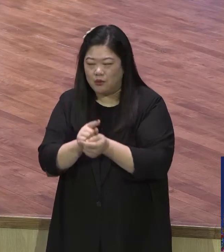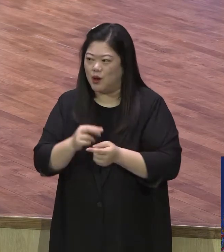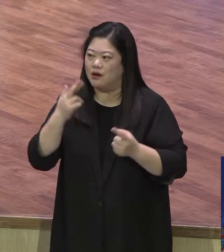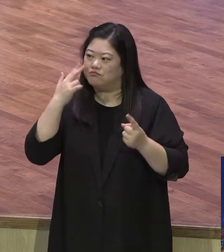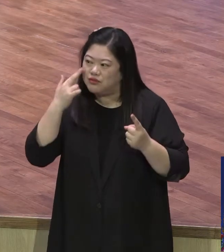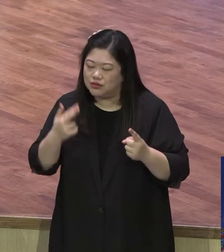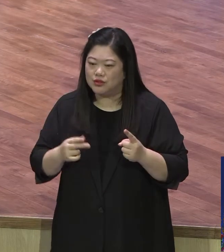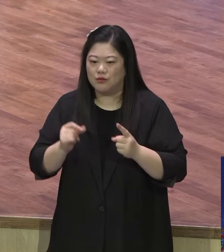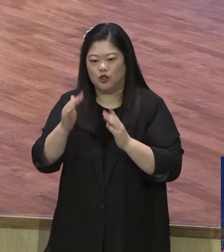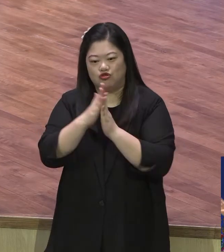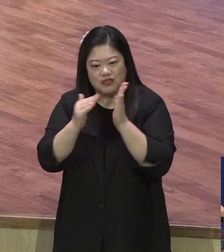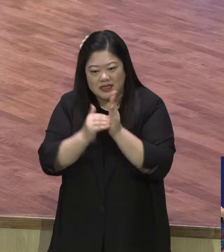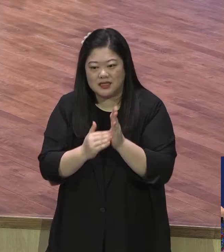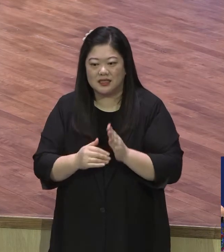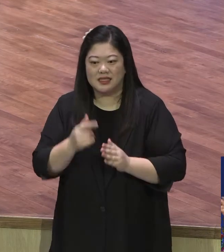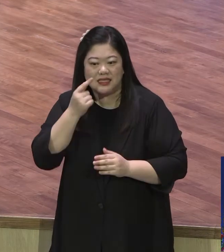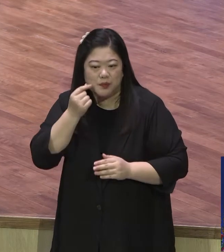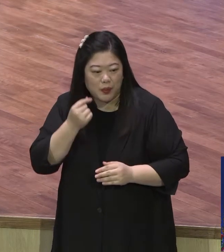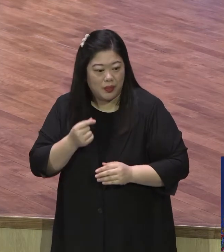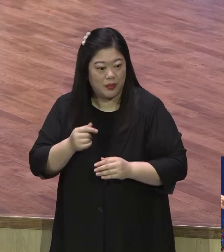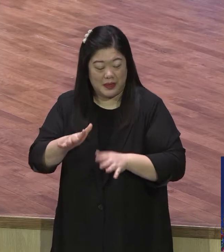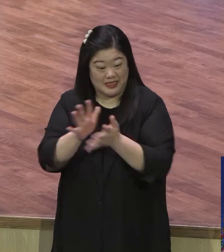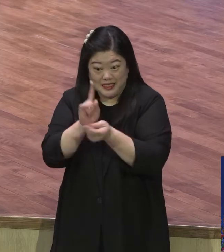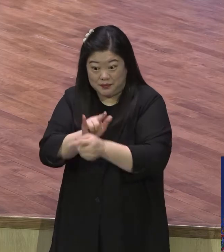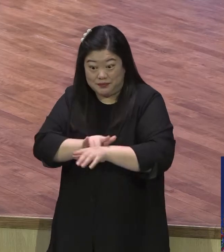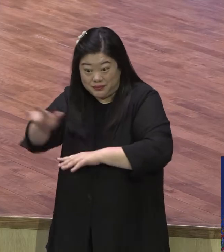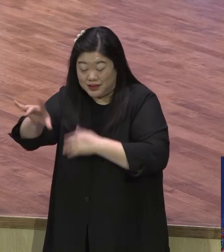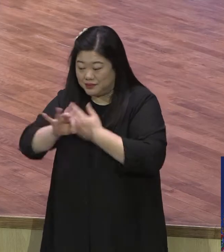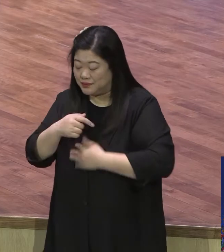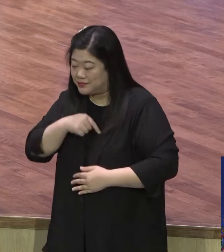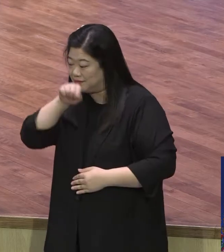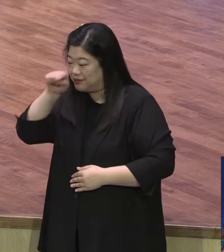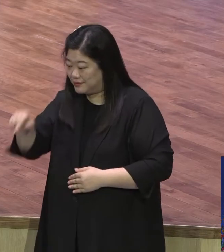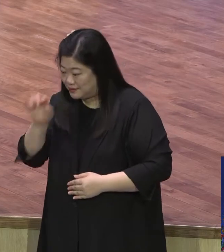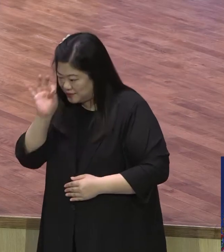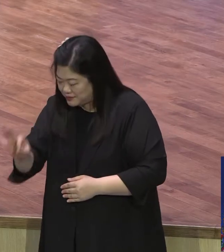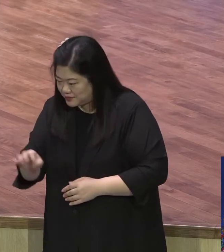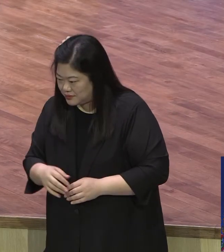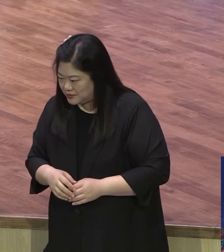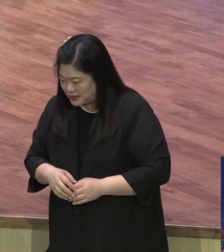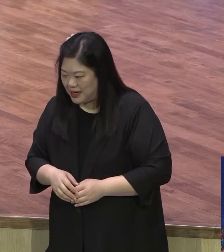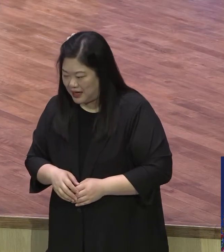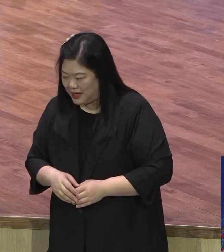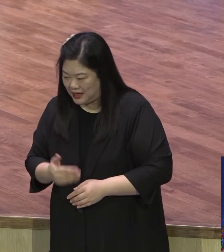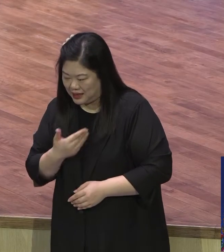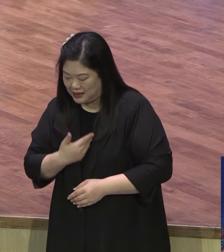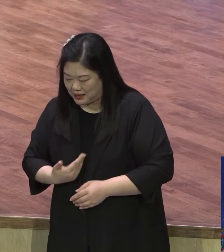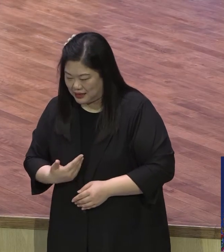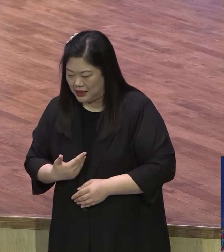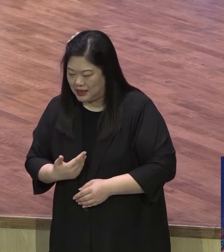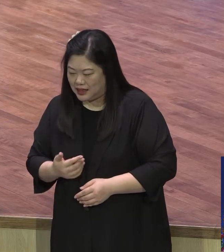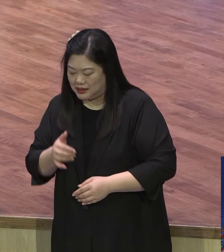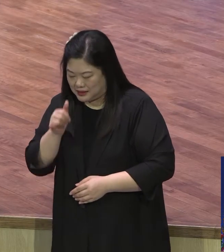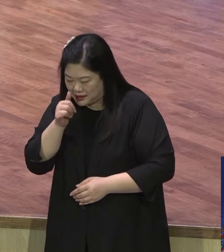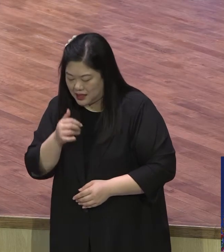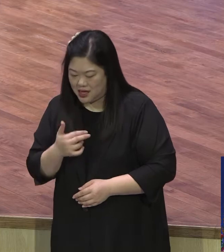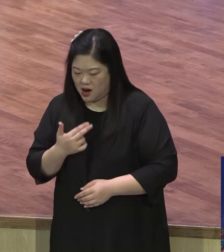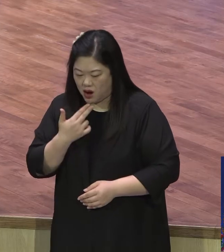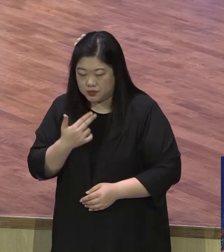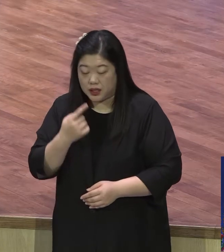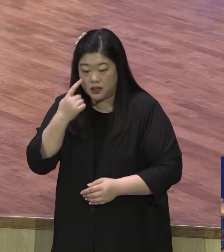이거 진짜 가짜 제대로 하고 다 드러나버려요 그래서 하나님이 원하는 대로 우리